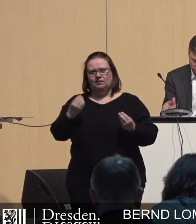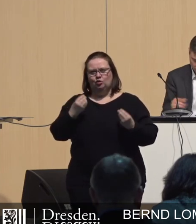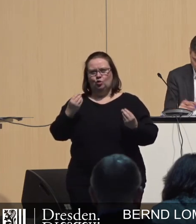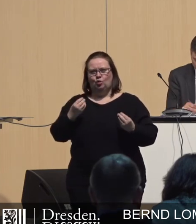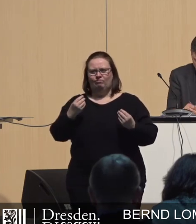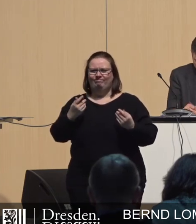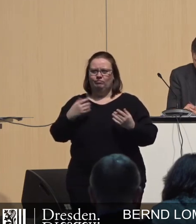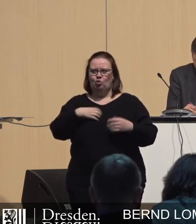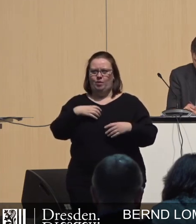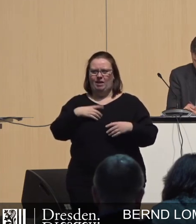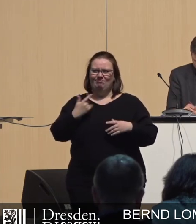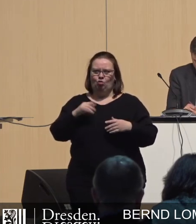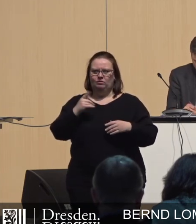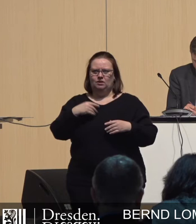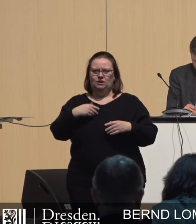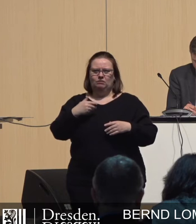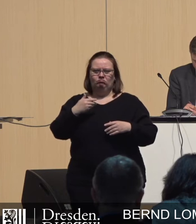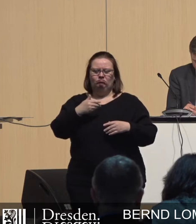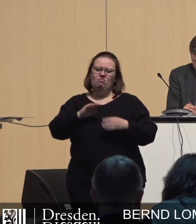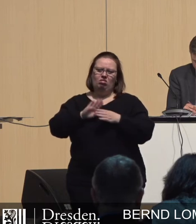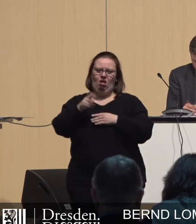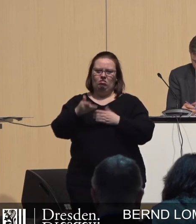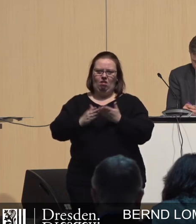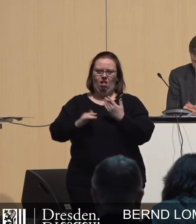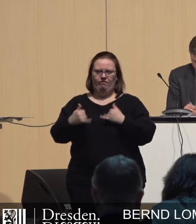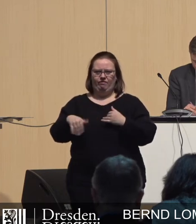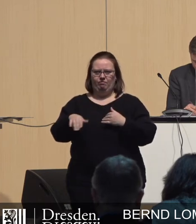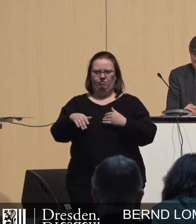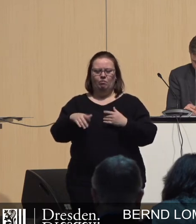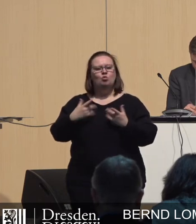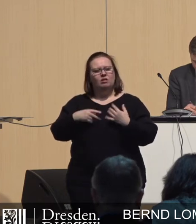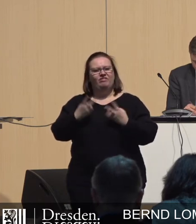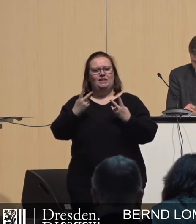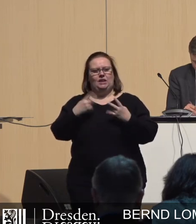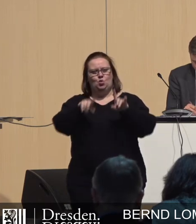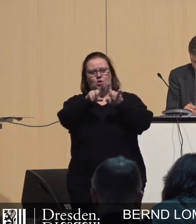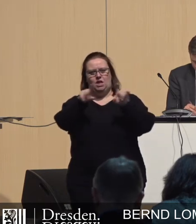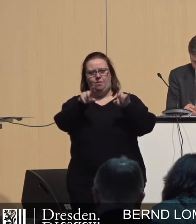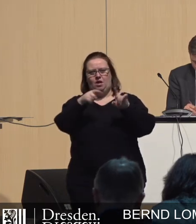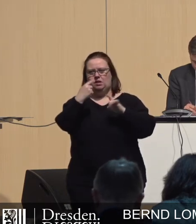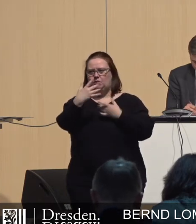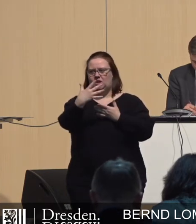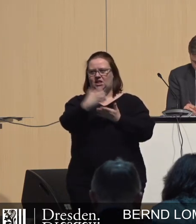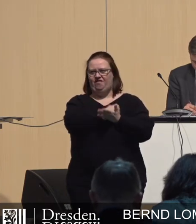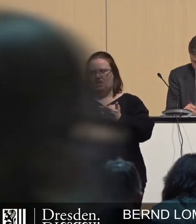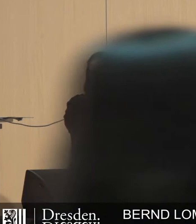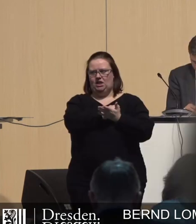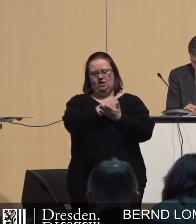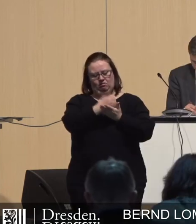der Schwäche dieser ganzen Sache. Stärke wäre es, wenn man das Unternehmen Gewinne erzielen